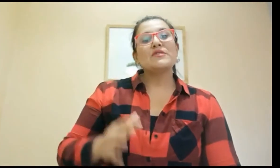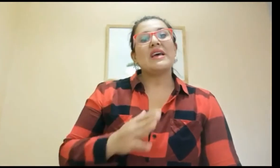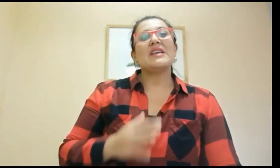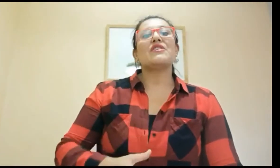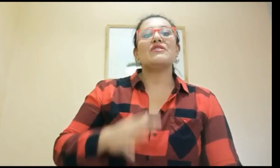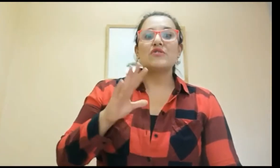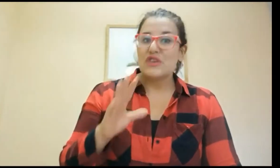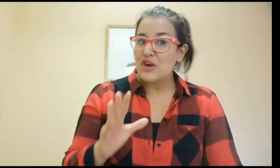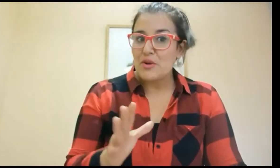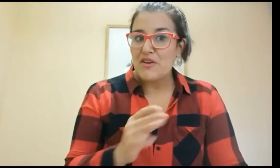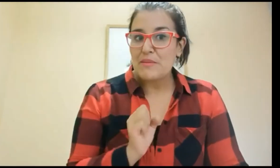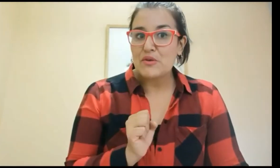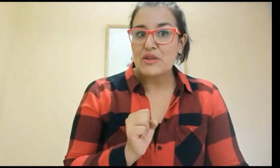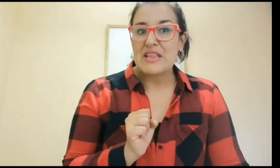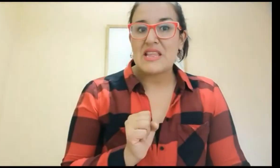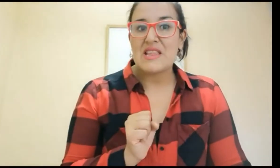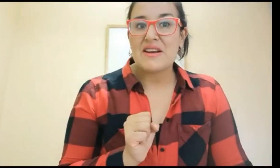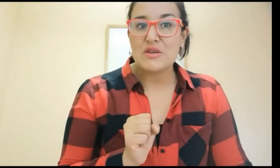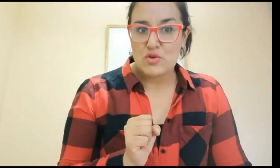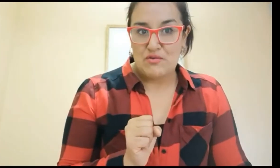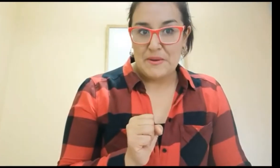Vamos a ir con los cinco problemas que ustedes deben resolver.